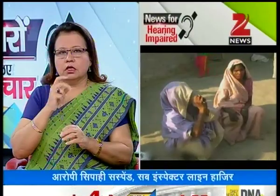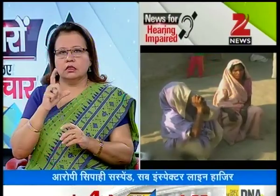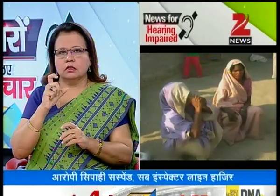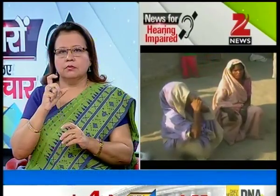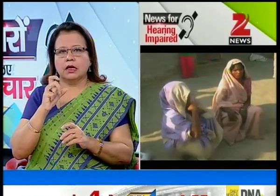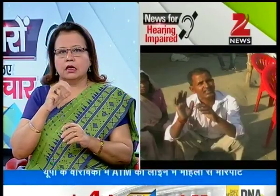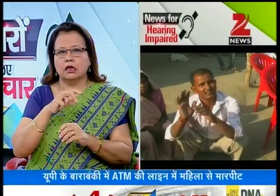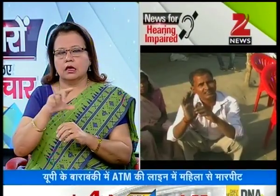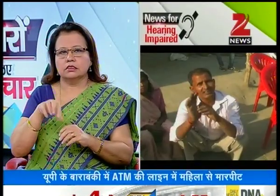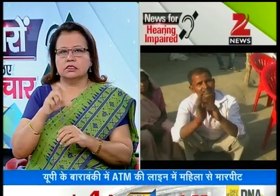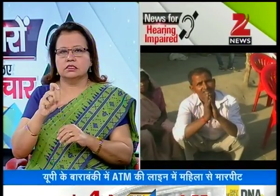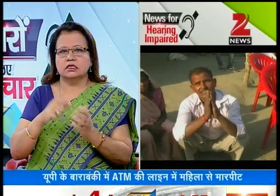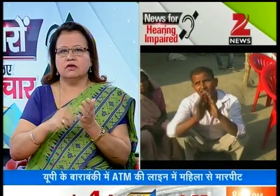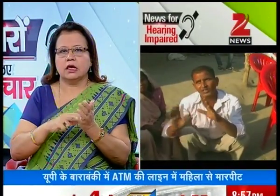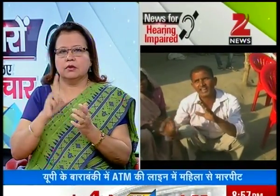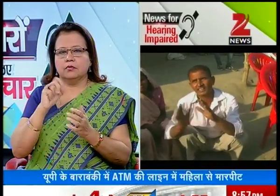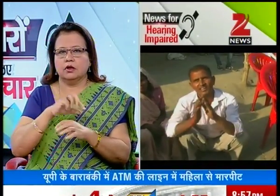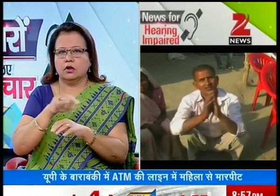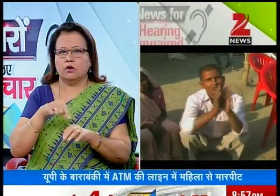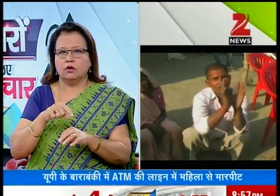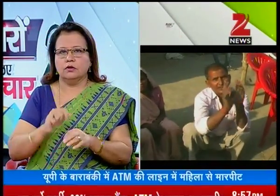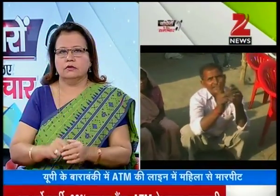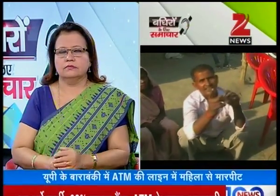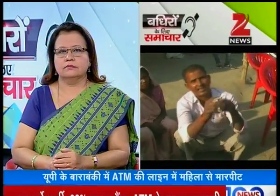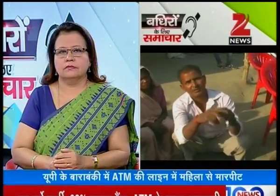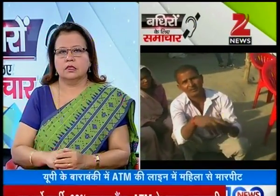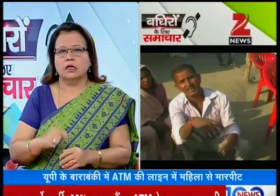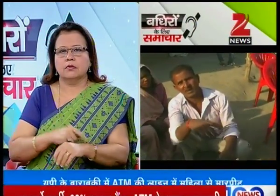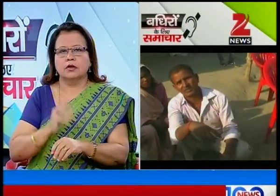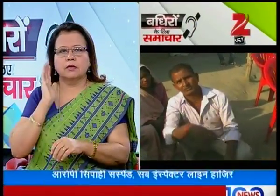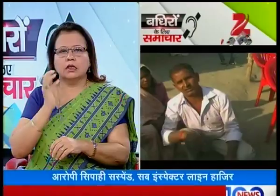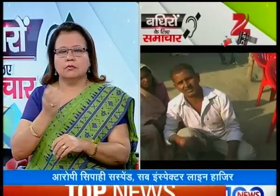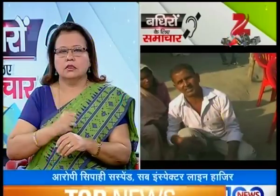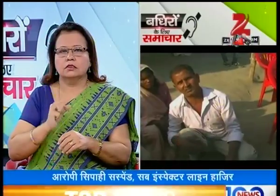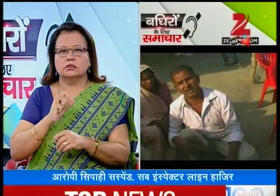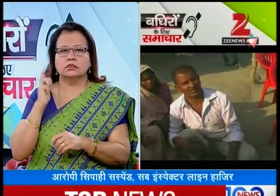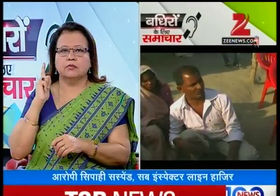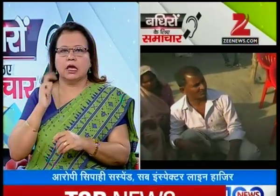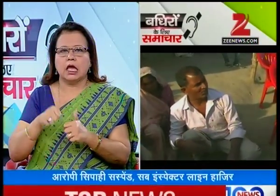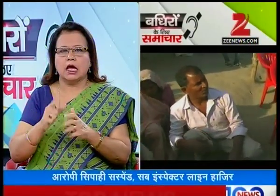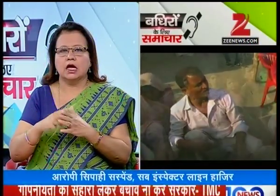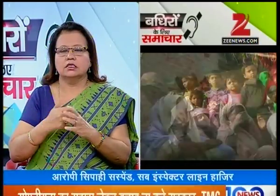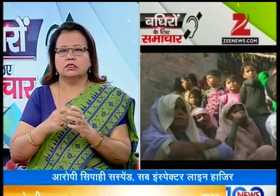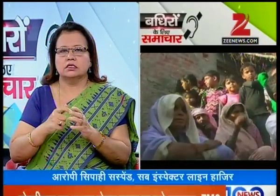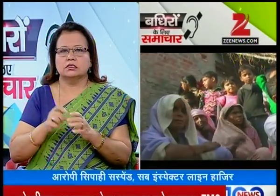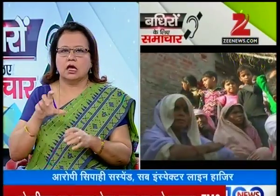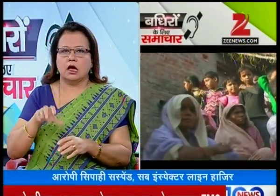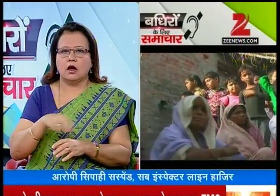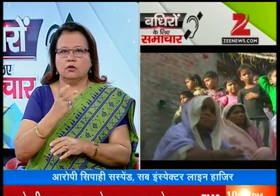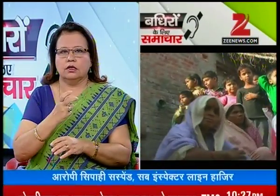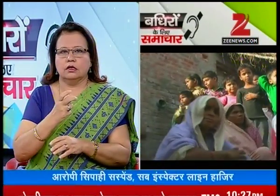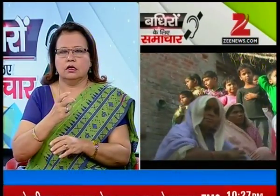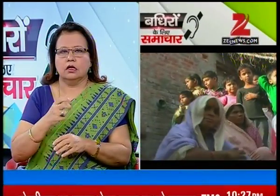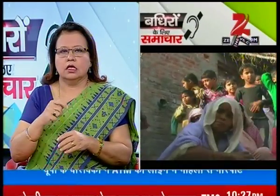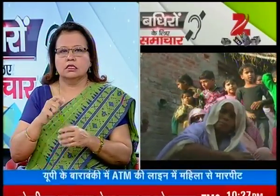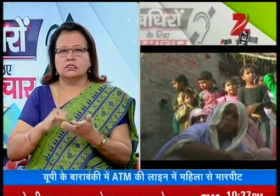यह पूरी वारदात बैंक के सीसीटीवी कैमरे में रिकॉर्ड हो गई घटना की खबर मिलने के बाद सिपाही अजय सिंह को सस्पेंड कर